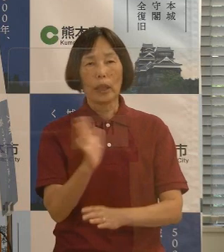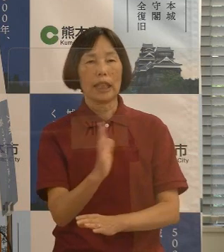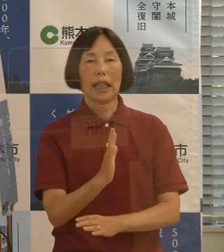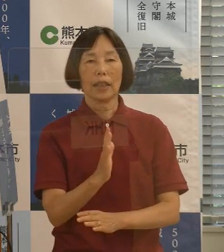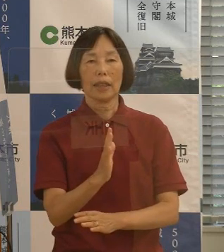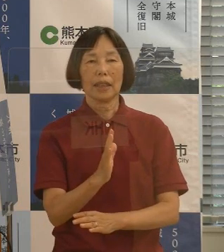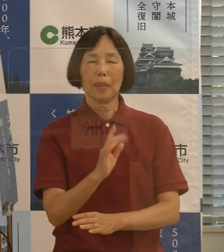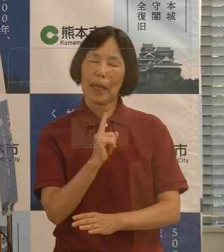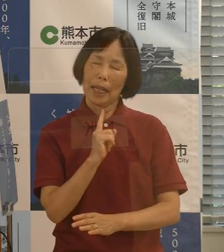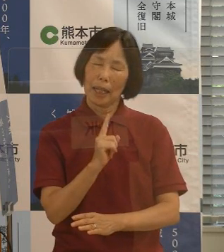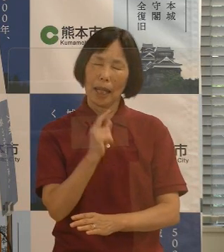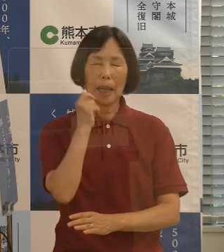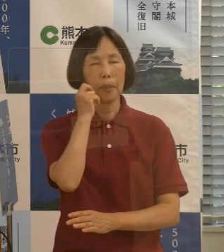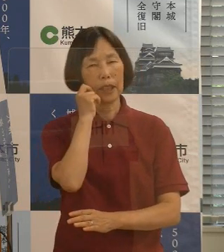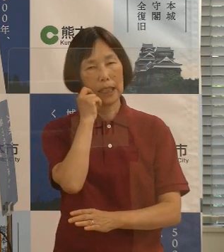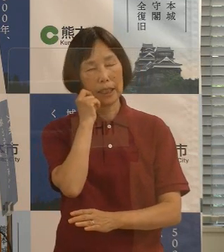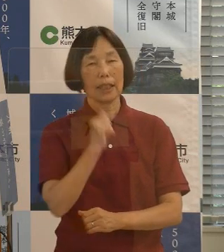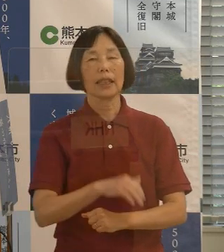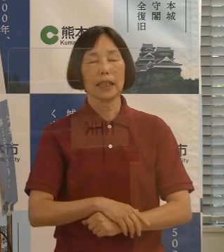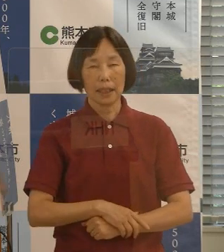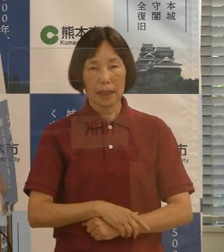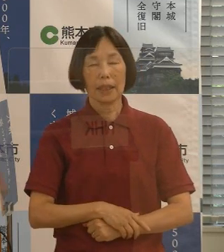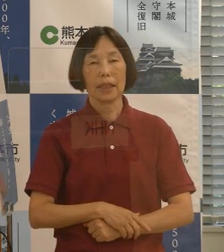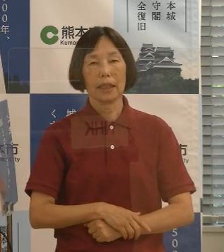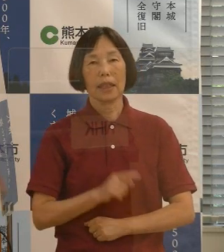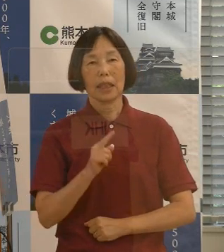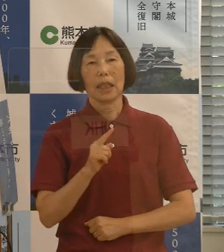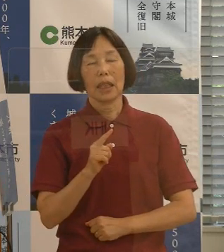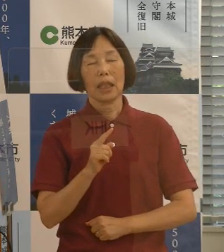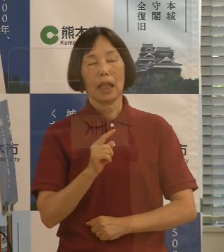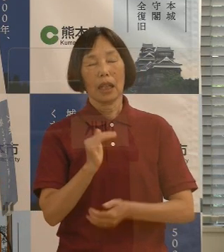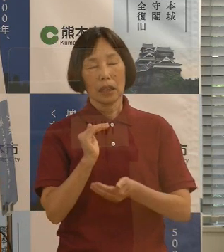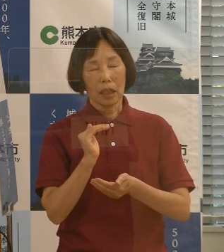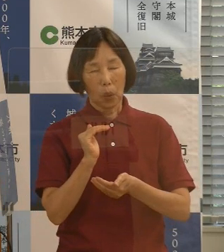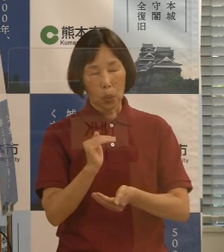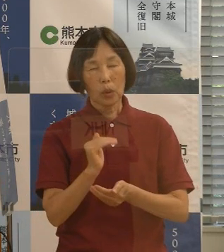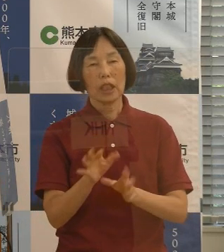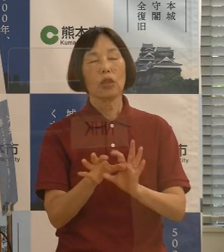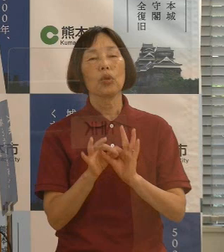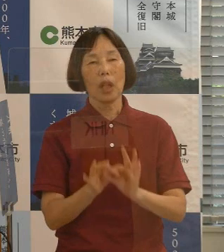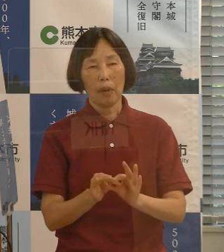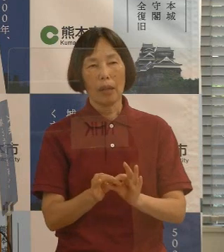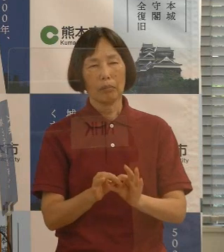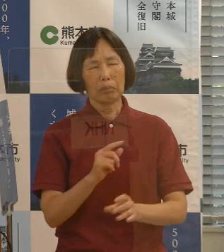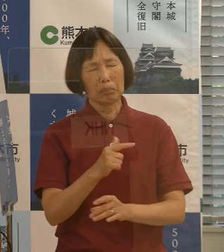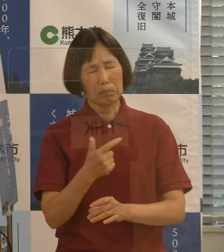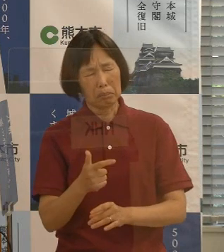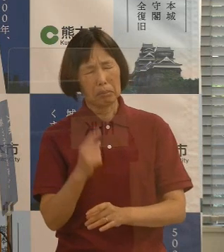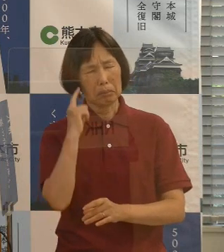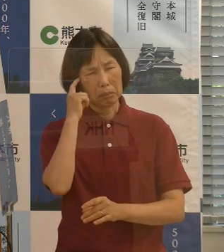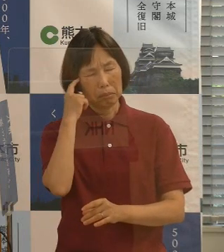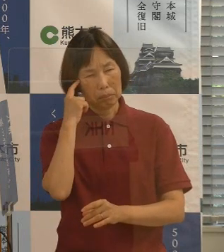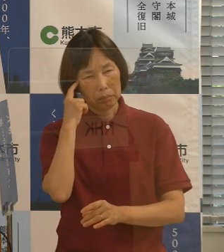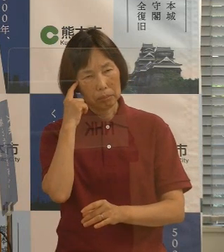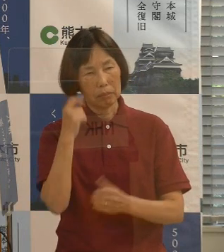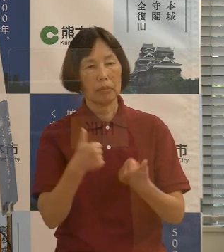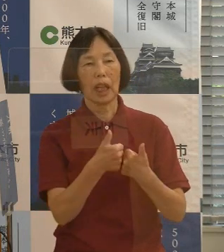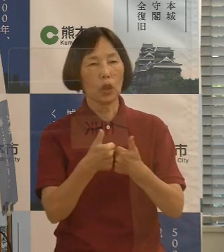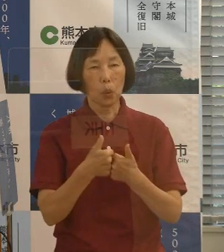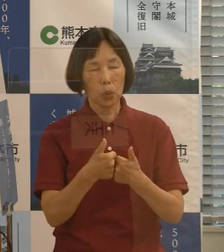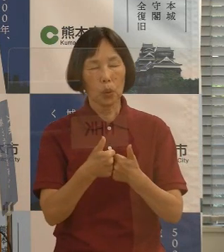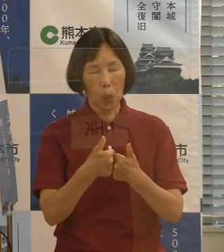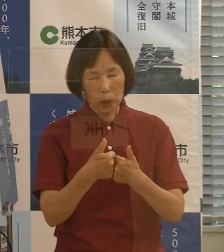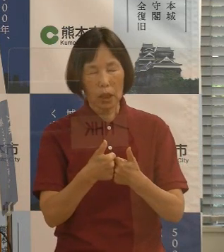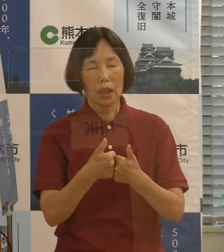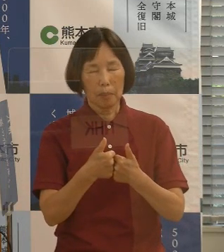ないという状況もありますので、その点についてですね、十分注視するようにですね、そして対策を考えるようにということで、教育